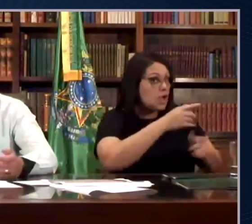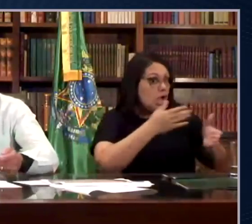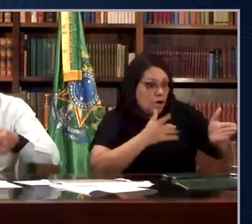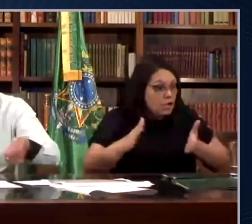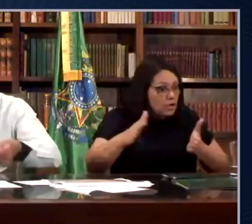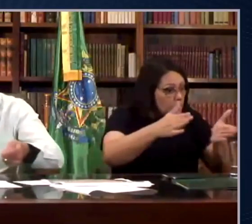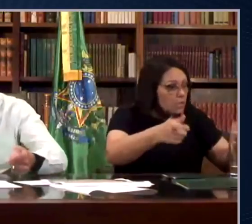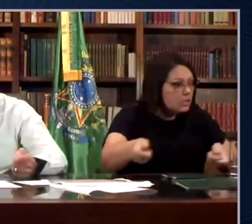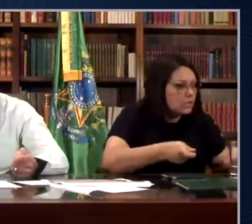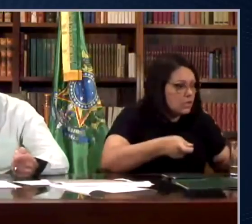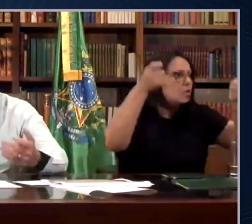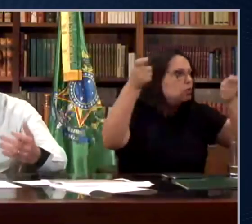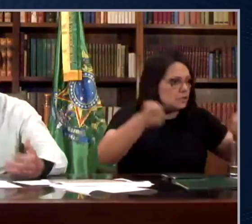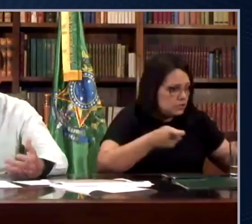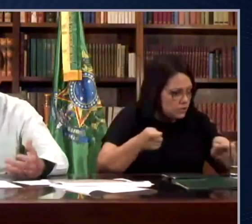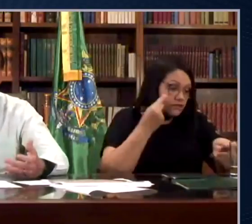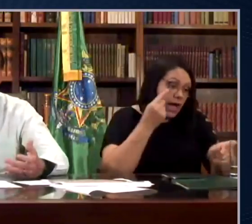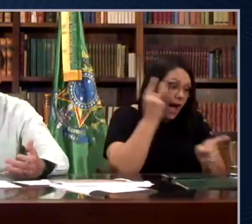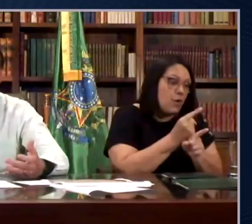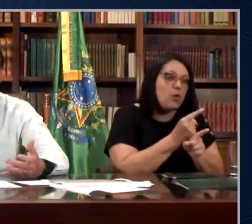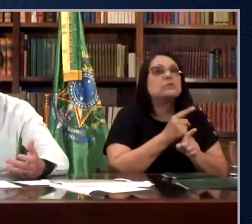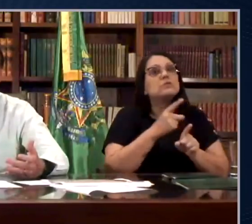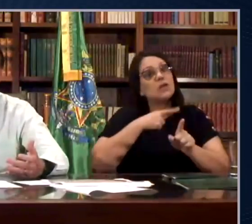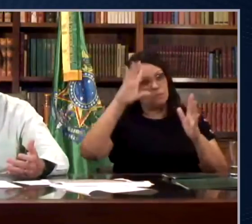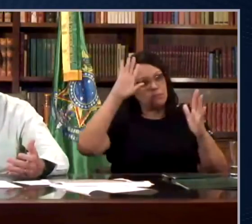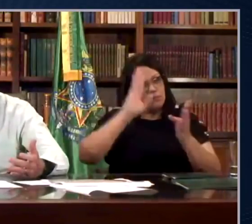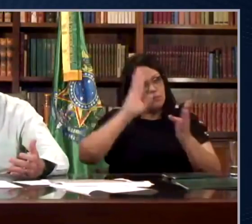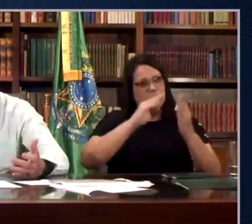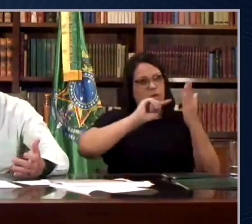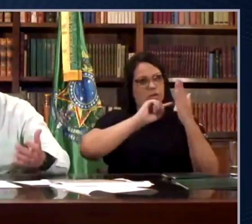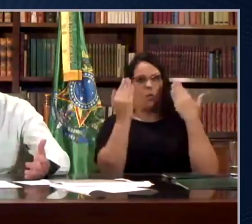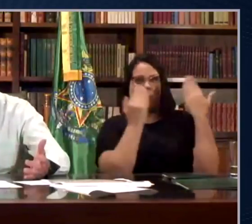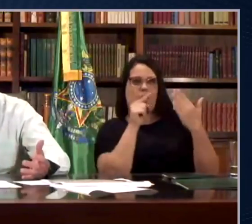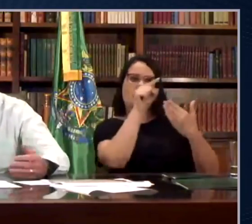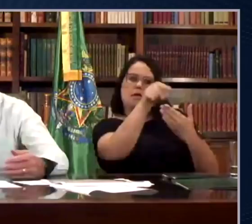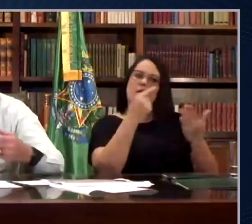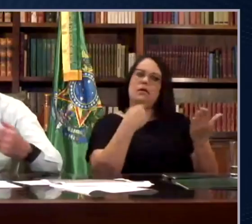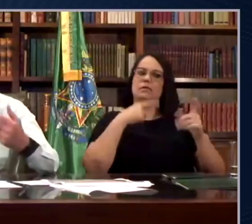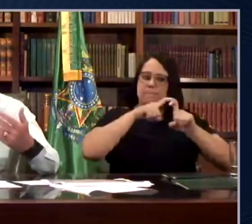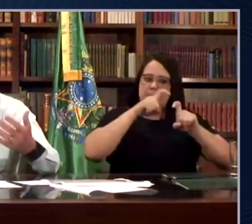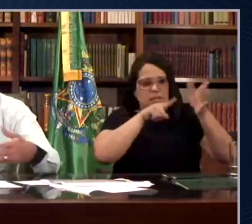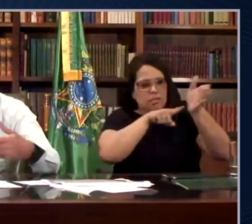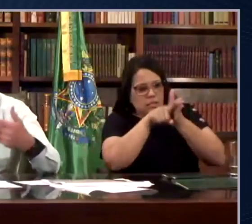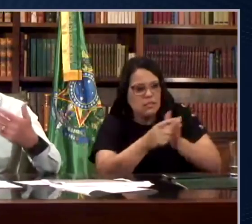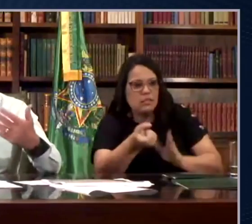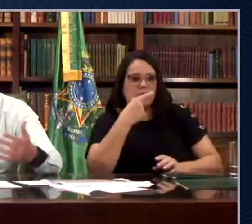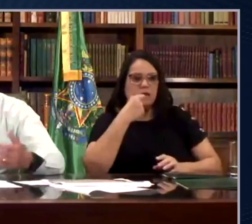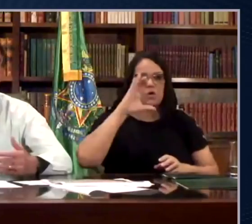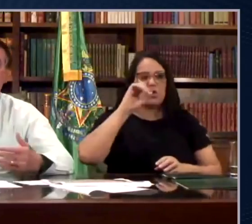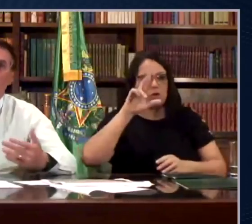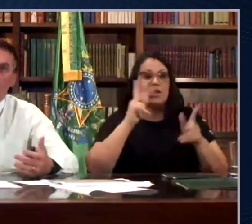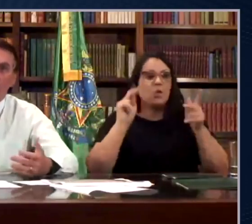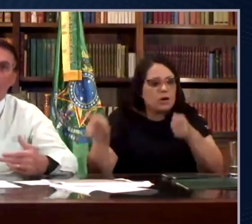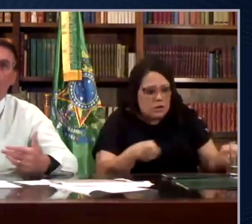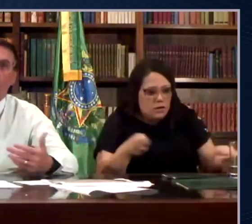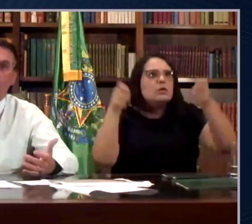está bateando, está garimpando, tem resultados aí bastante promissores.